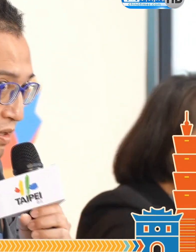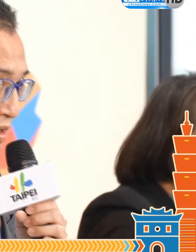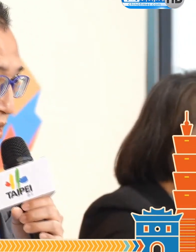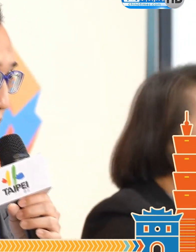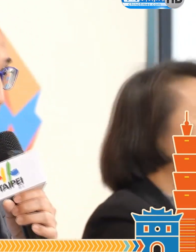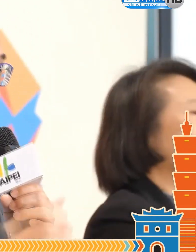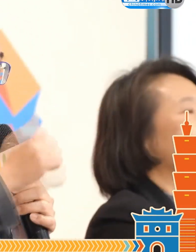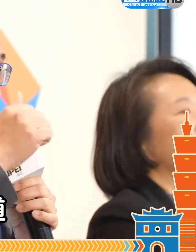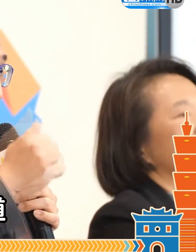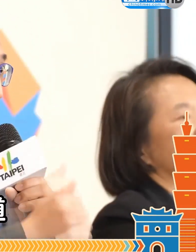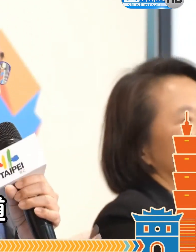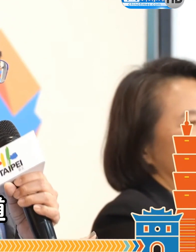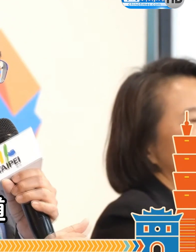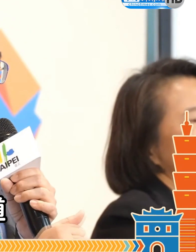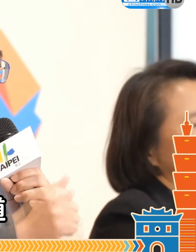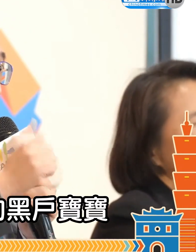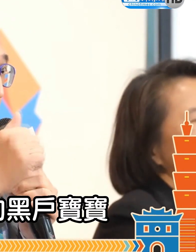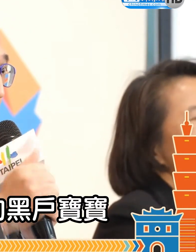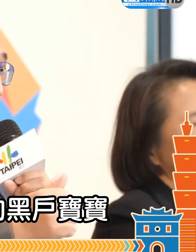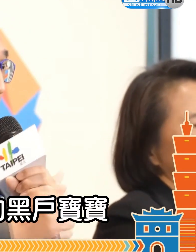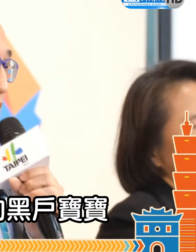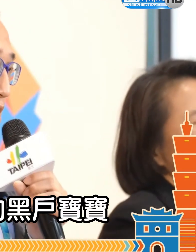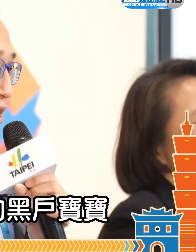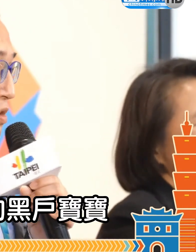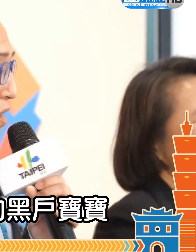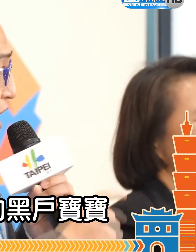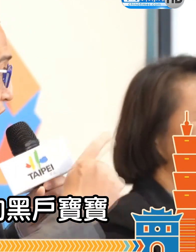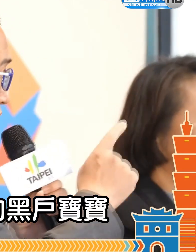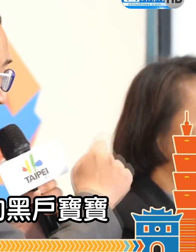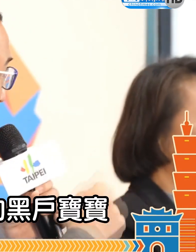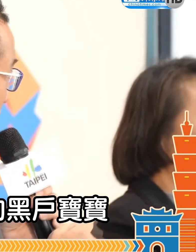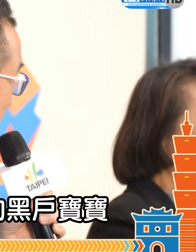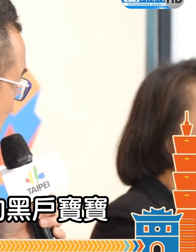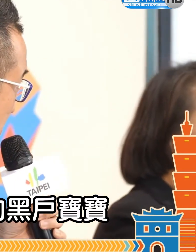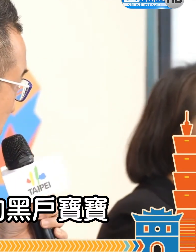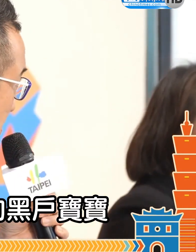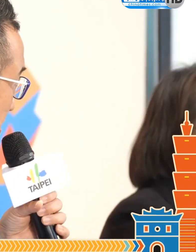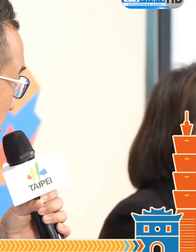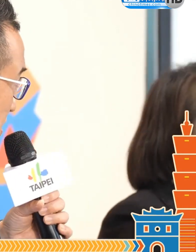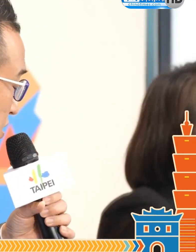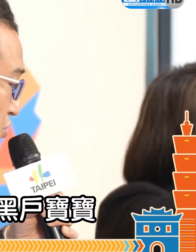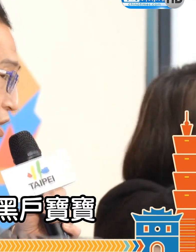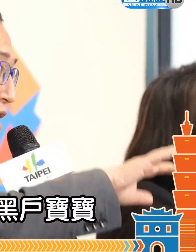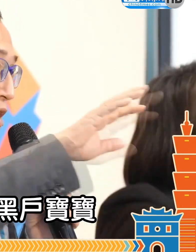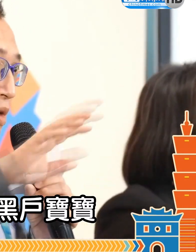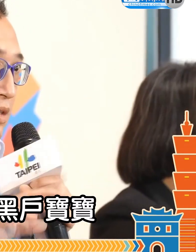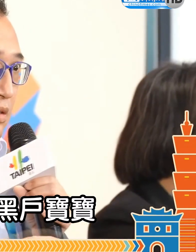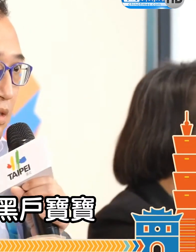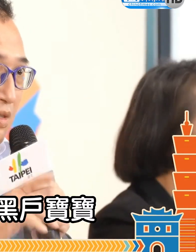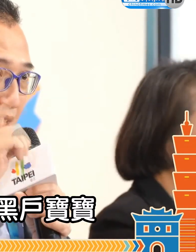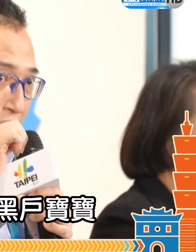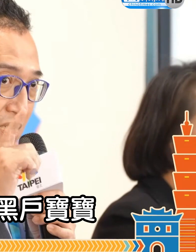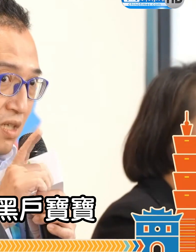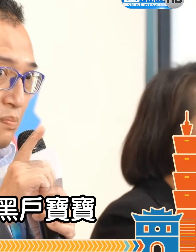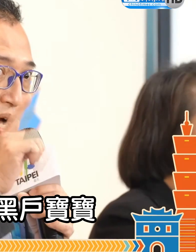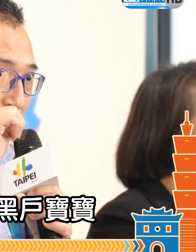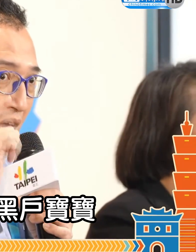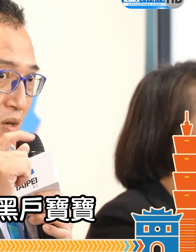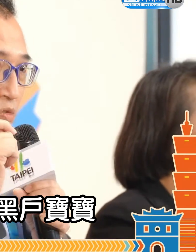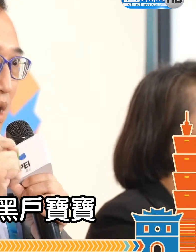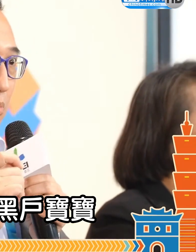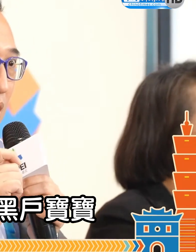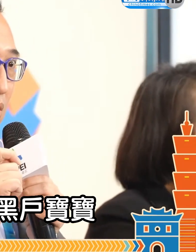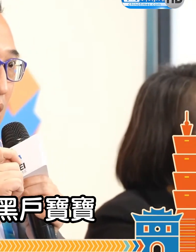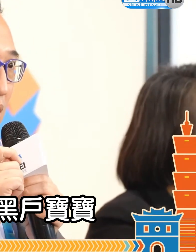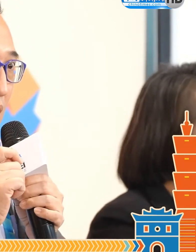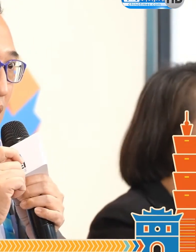了。各位知道台湾有外籍移工的黑户宝宝，全台湾第一个帮黑